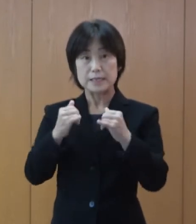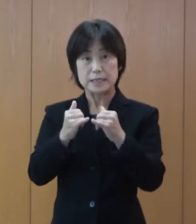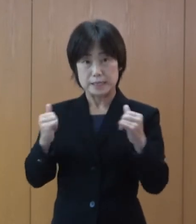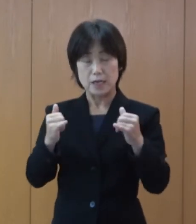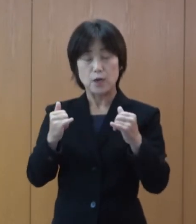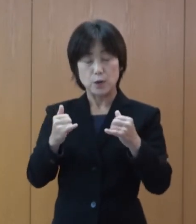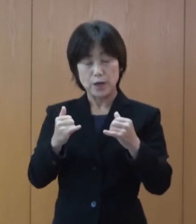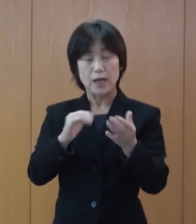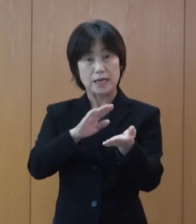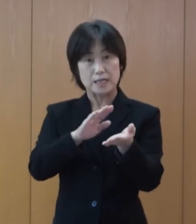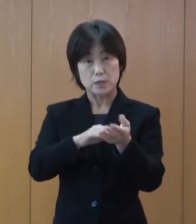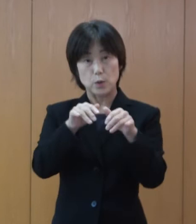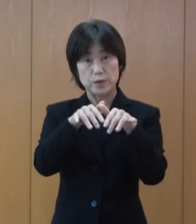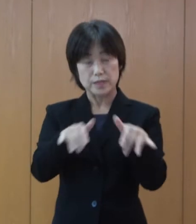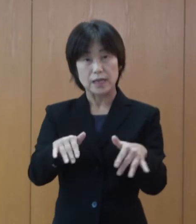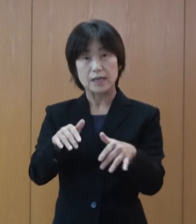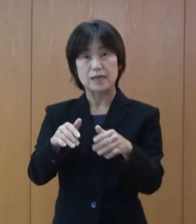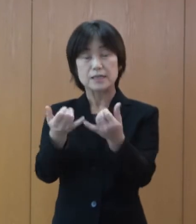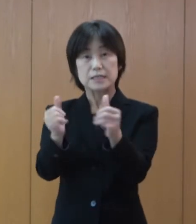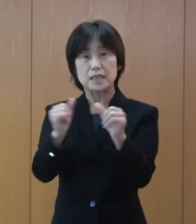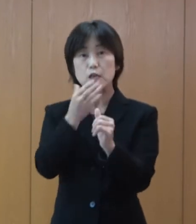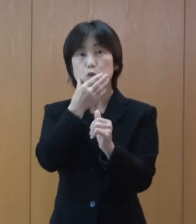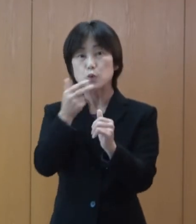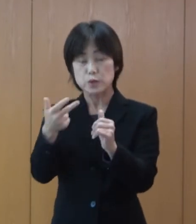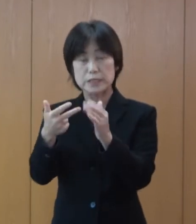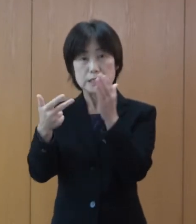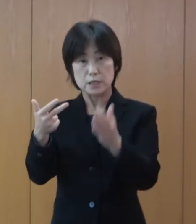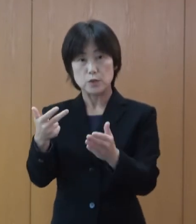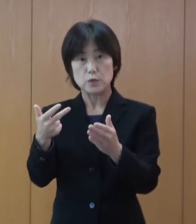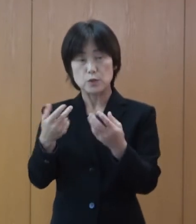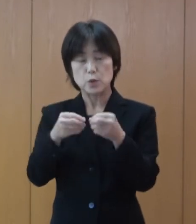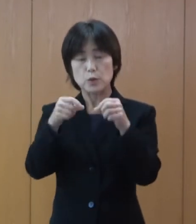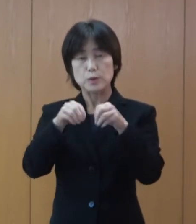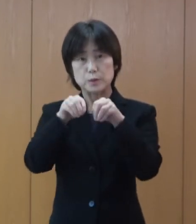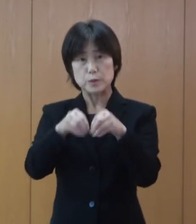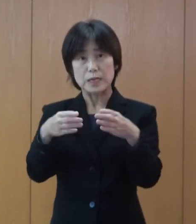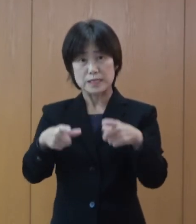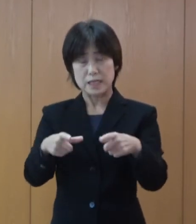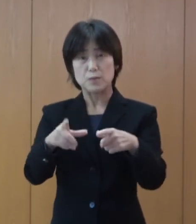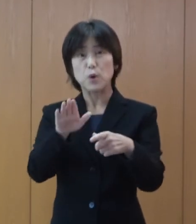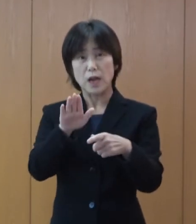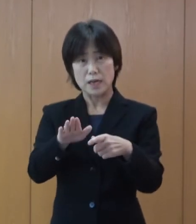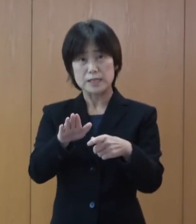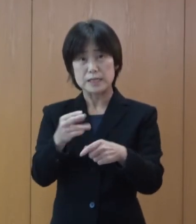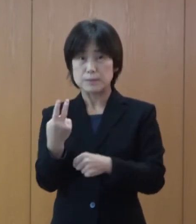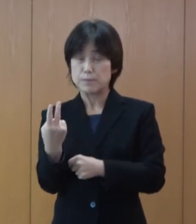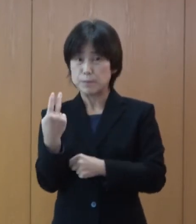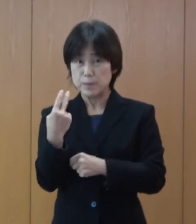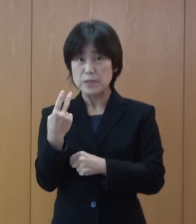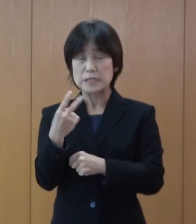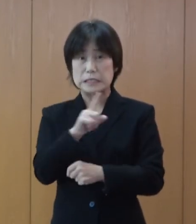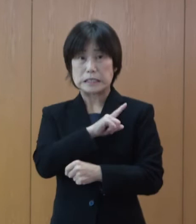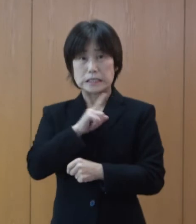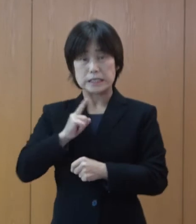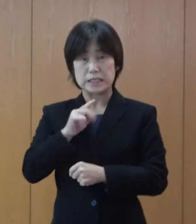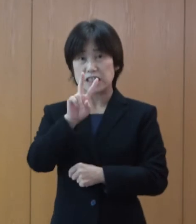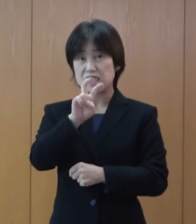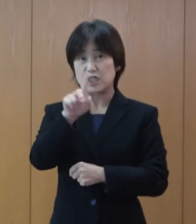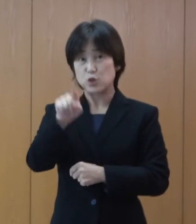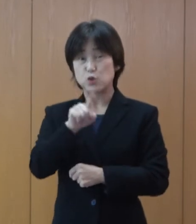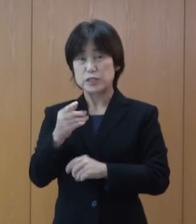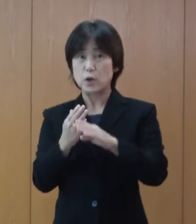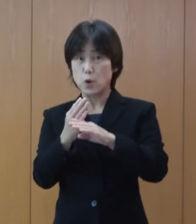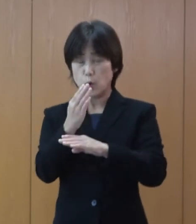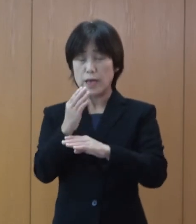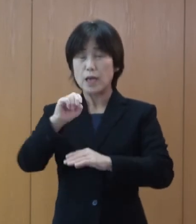会福祉施設などでのクラスター発生もあり、一昨日1日あたり20人を超え、